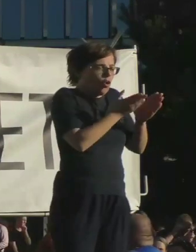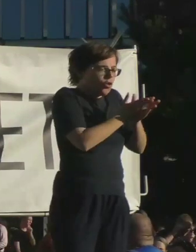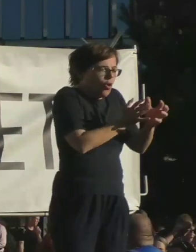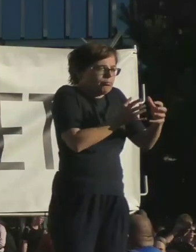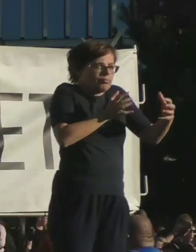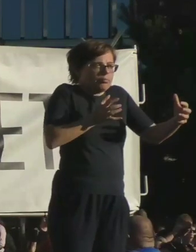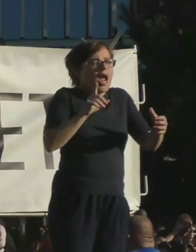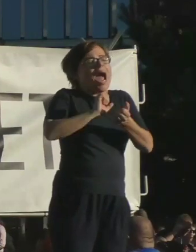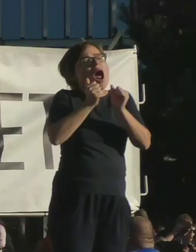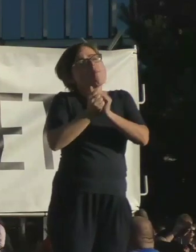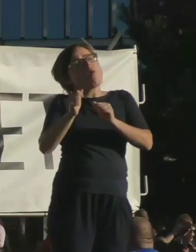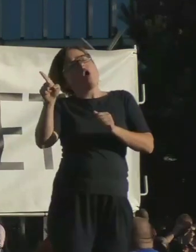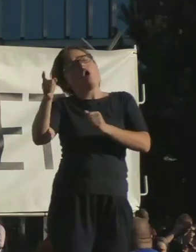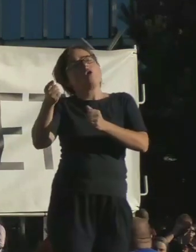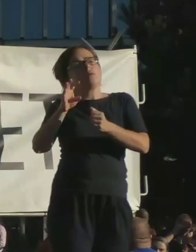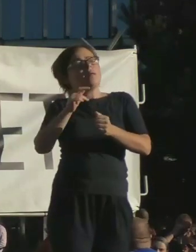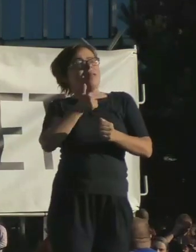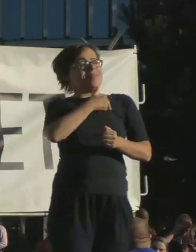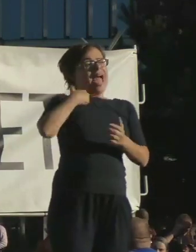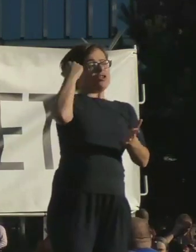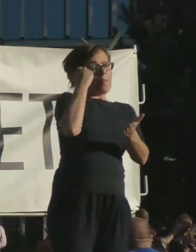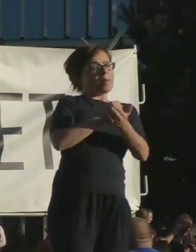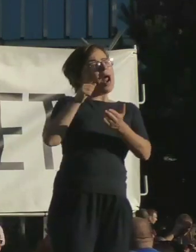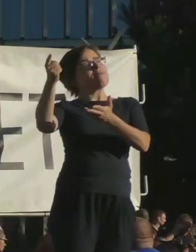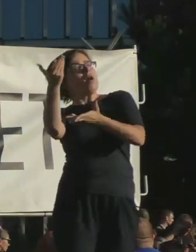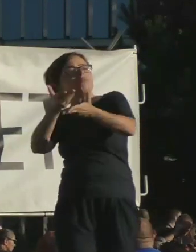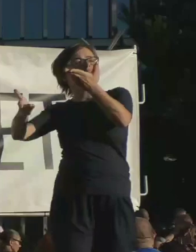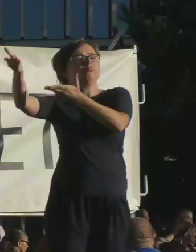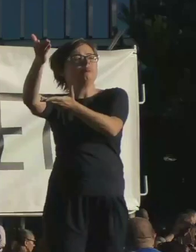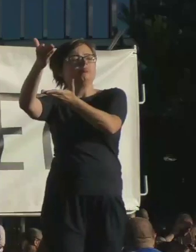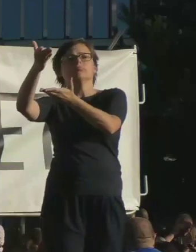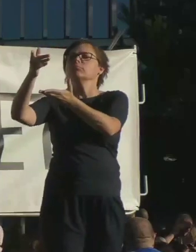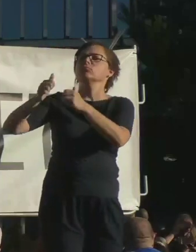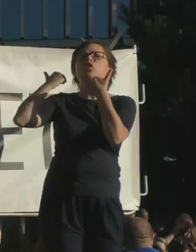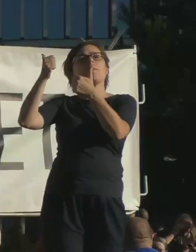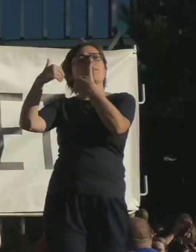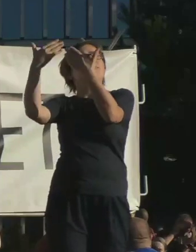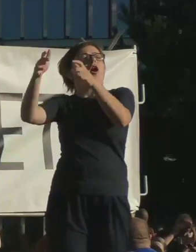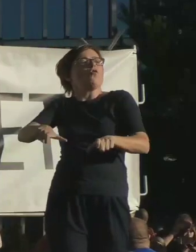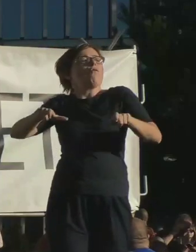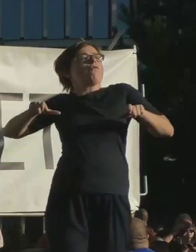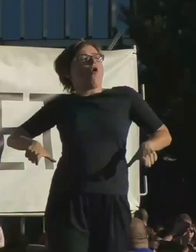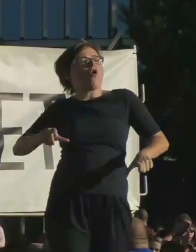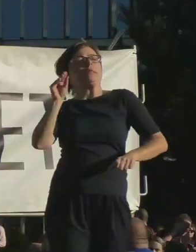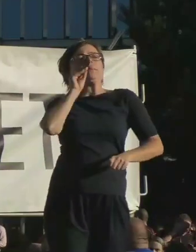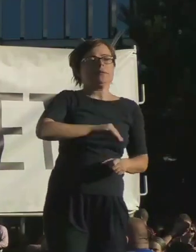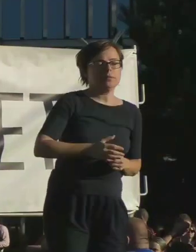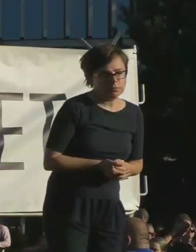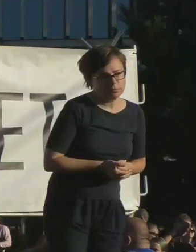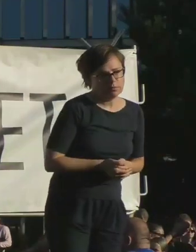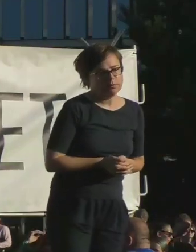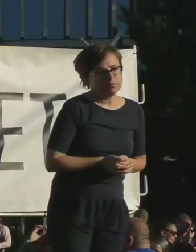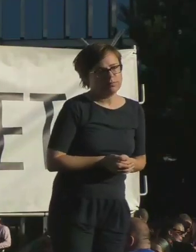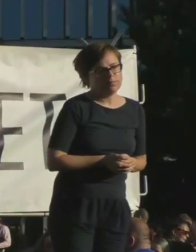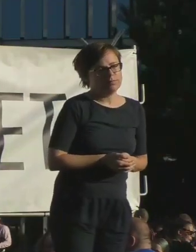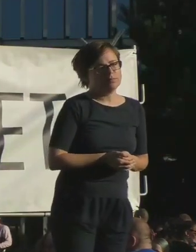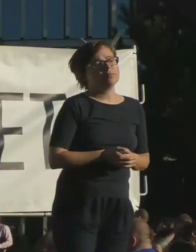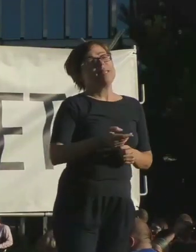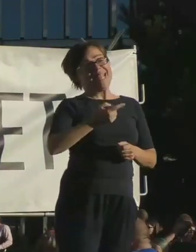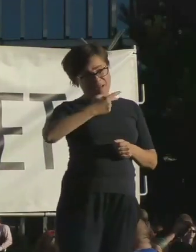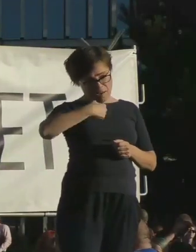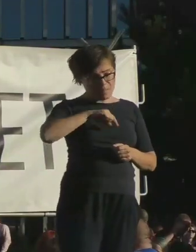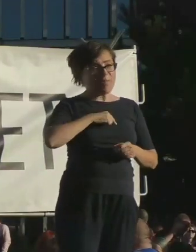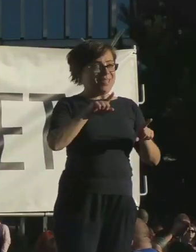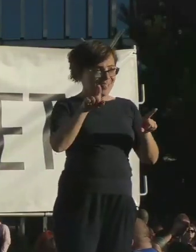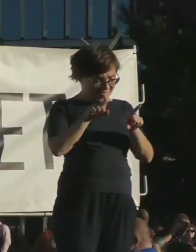żeby dostać się do jakichś stołków czy innych, dostać jakieś profity z tego. Mamy